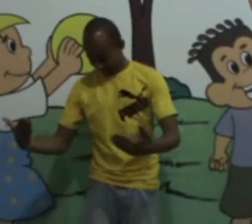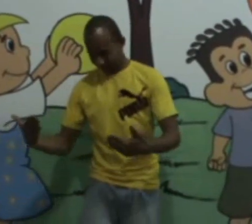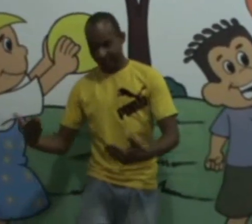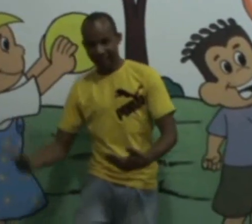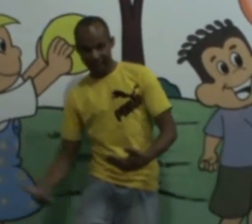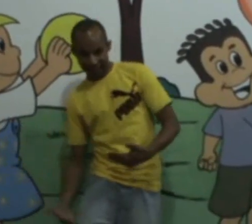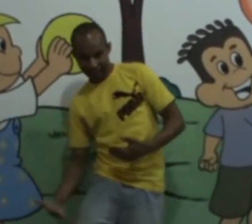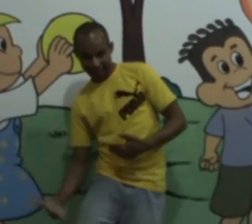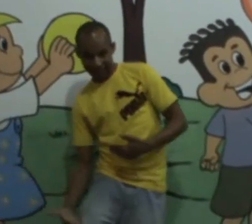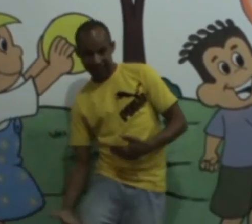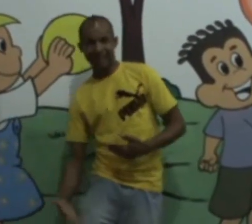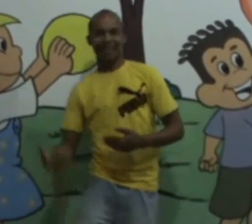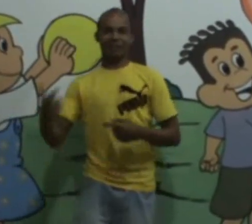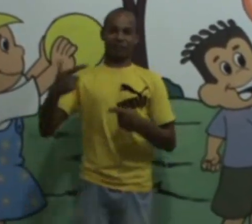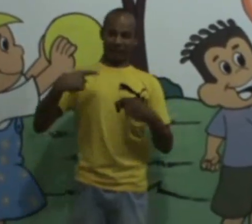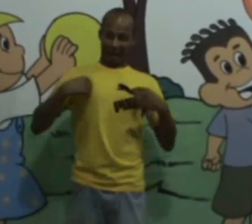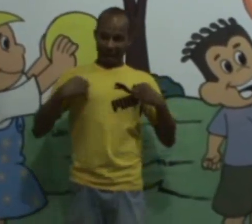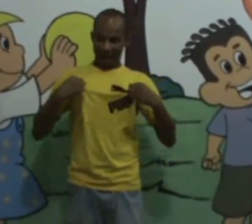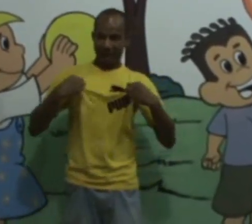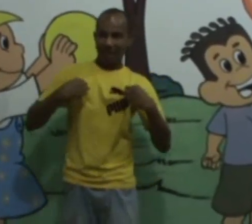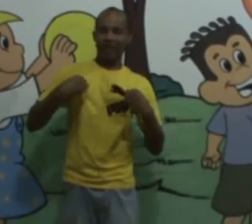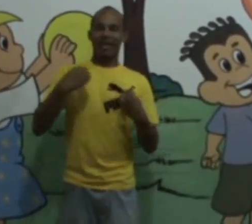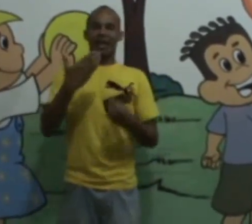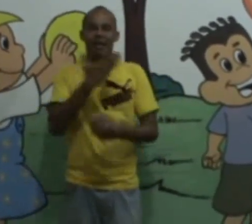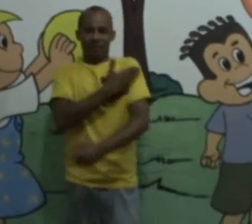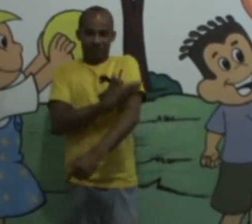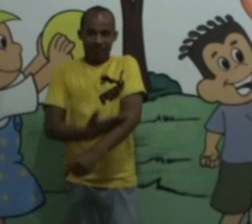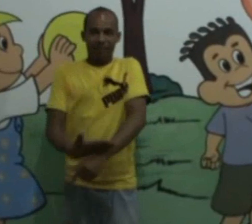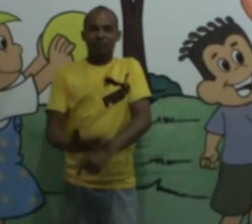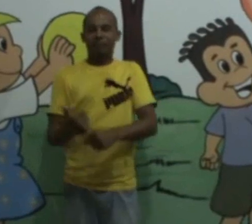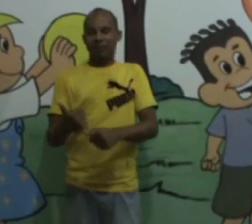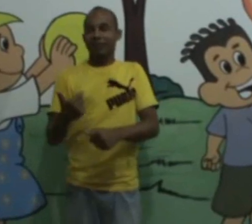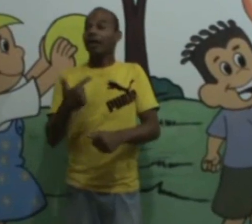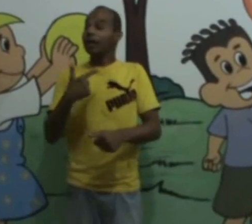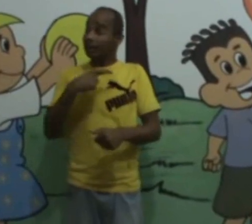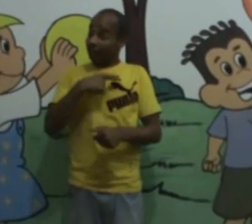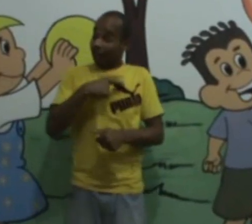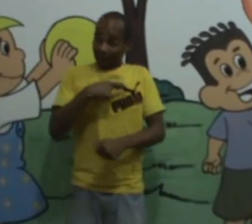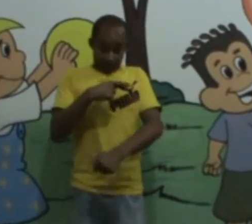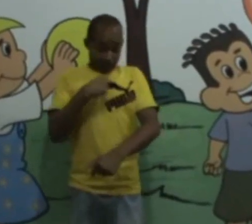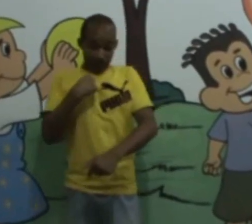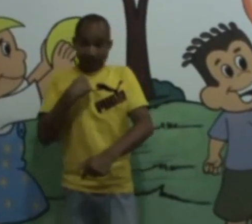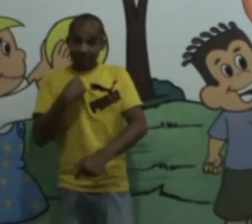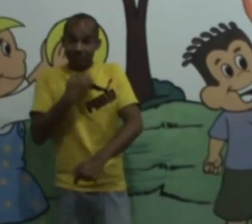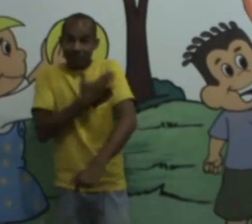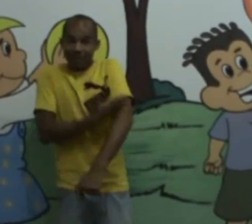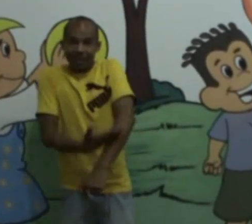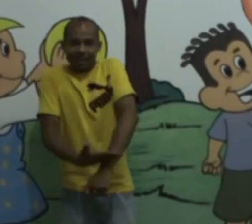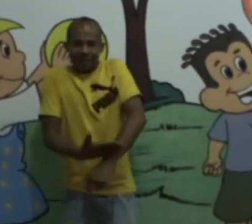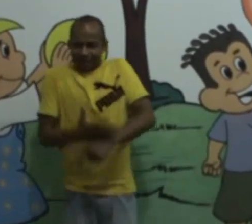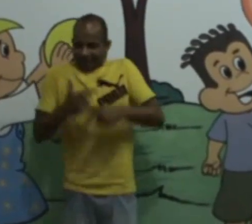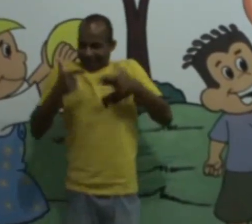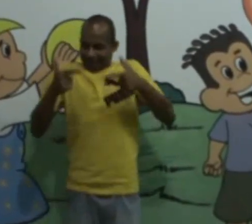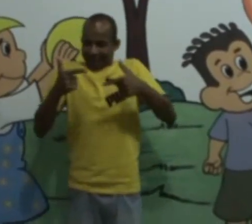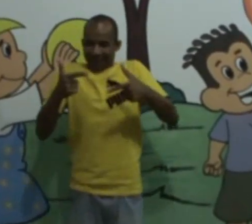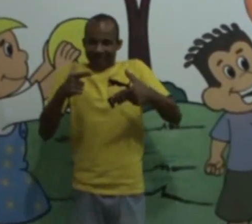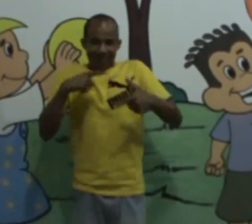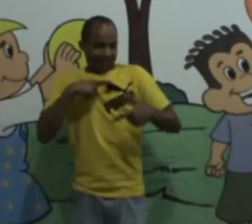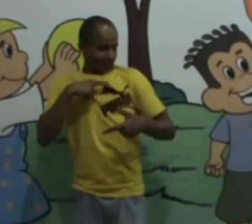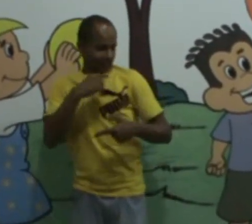azul curta, camisa branca. Eu tinha uma camisa branca que me dava sorte. Era uma